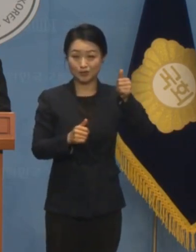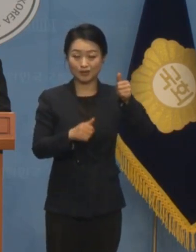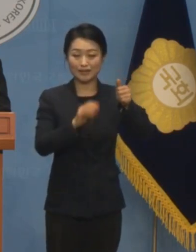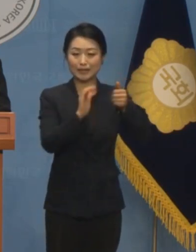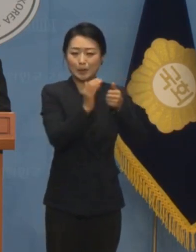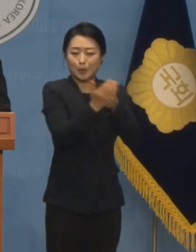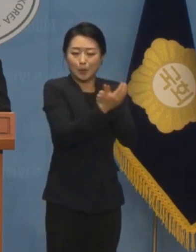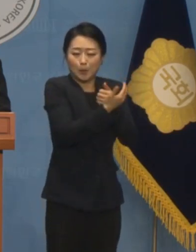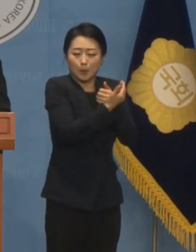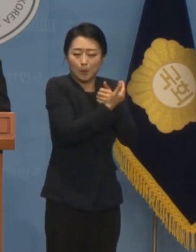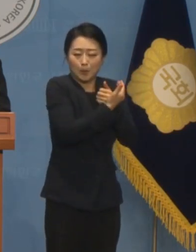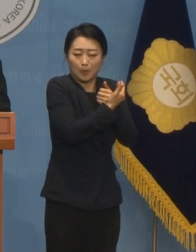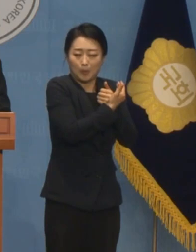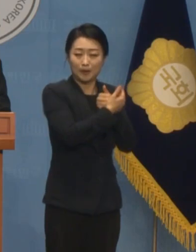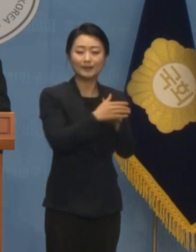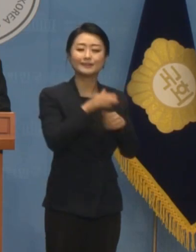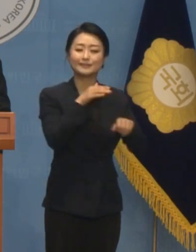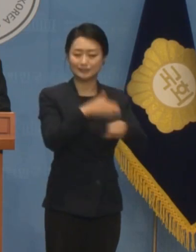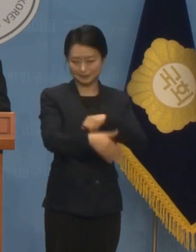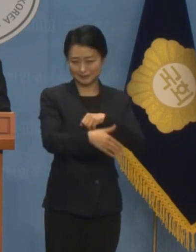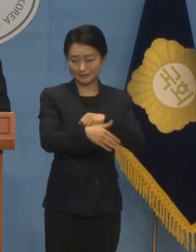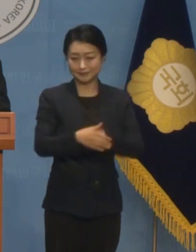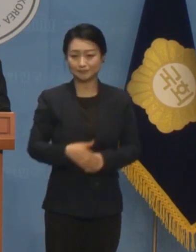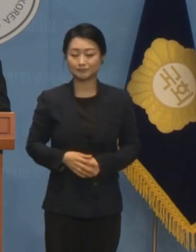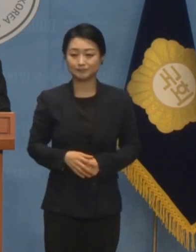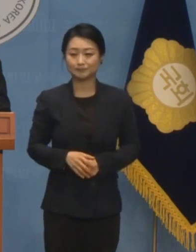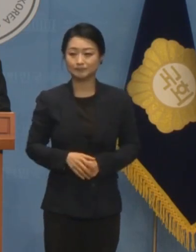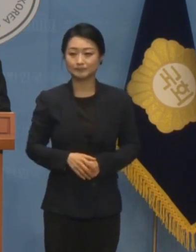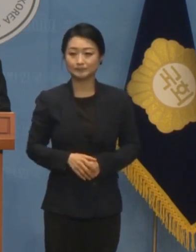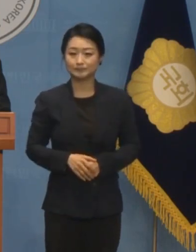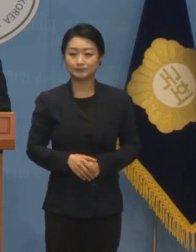그저 소나기만 피하자는 태도입니다.